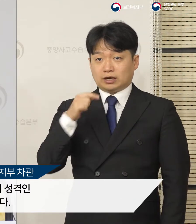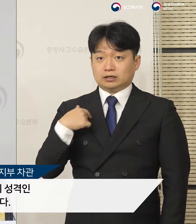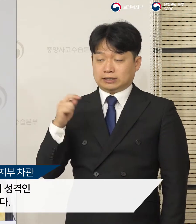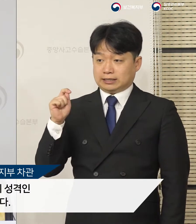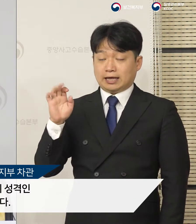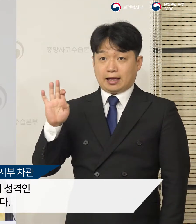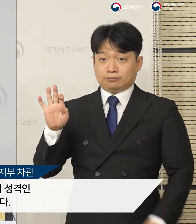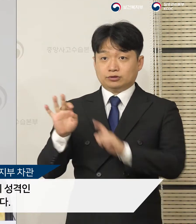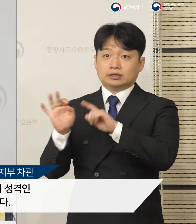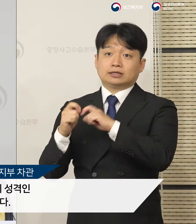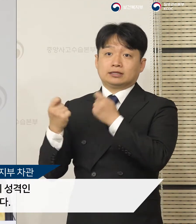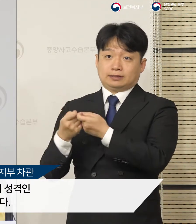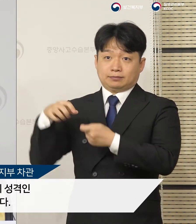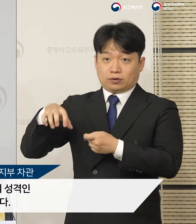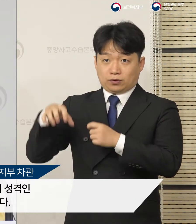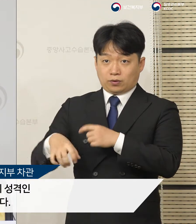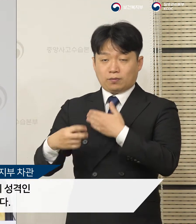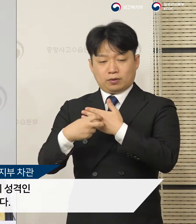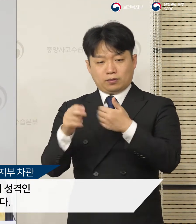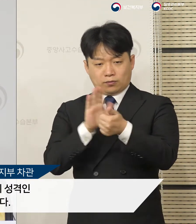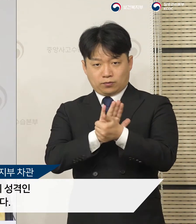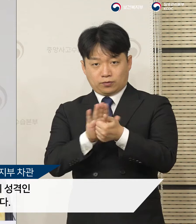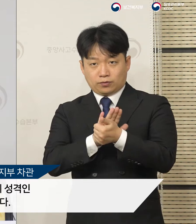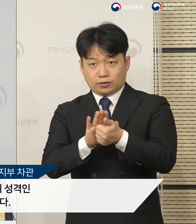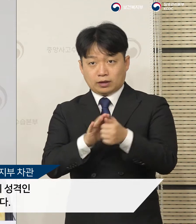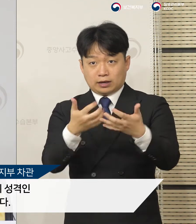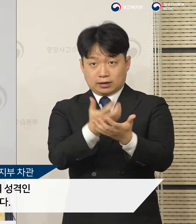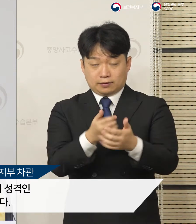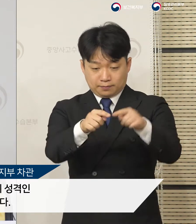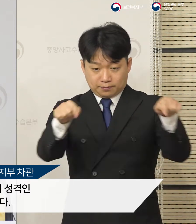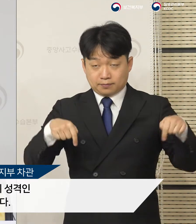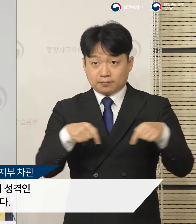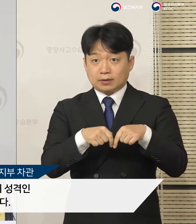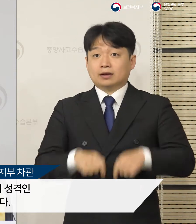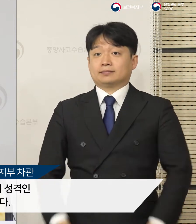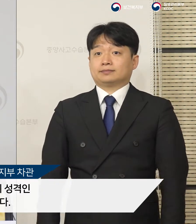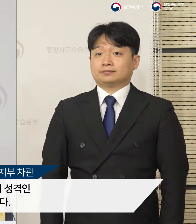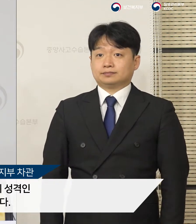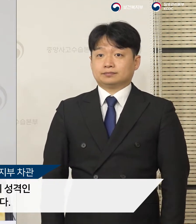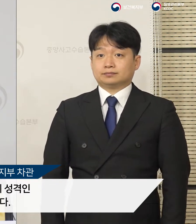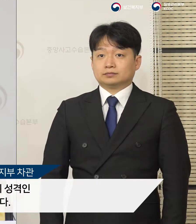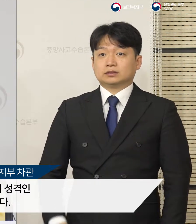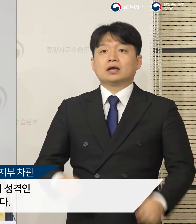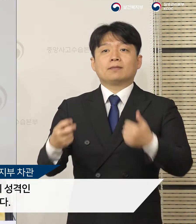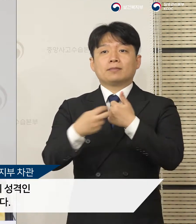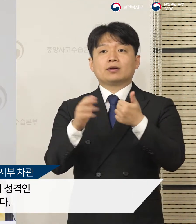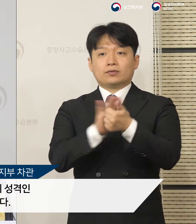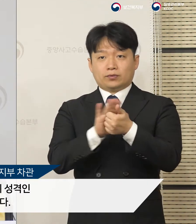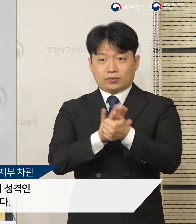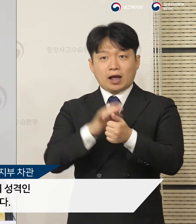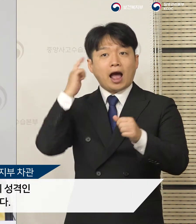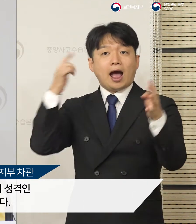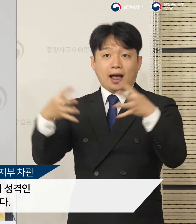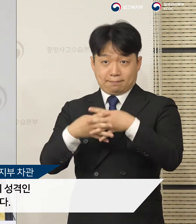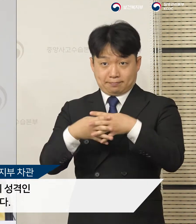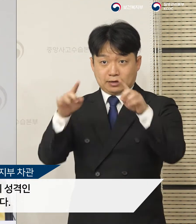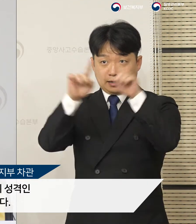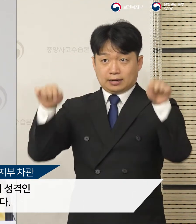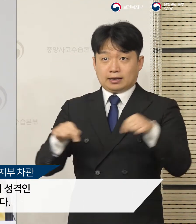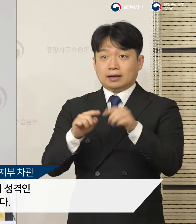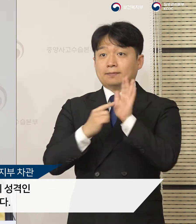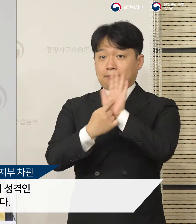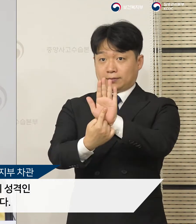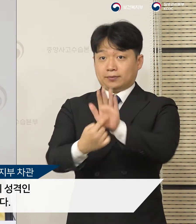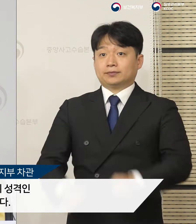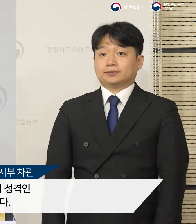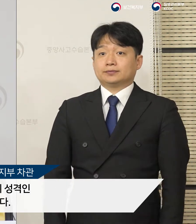중앙임상 TF는 오늘 진료 권고안의 성격인 코로나19 진료 원칙 합의안을